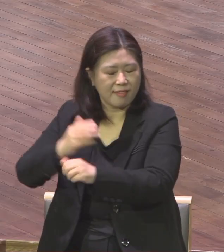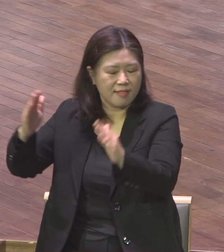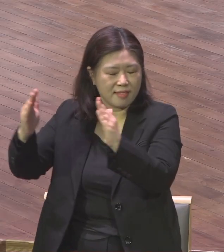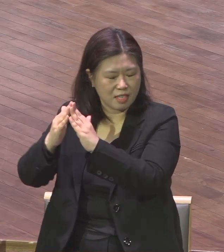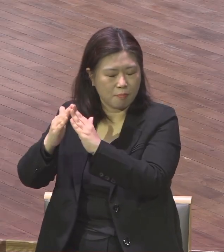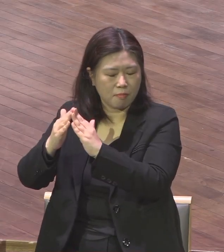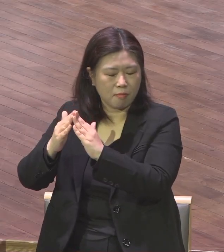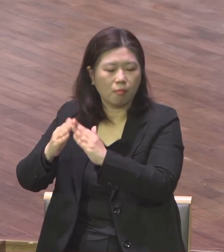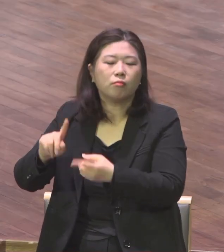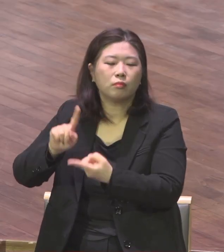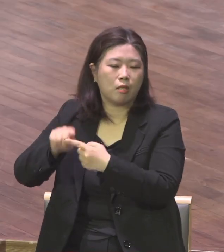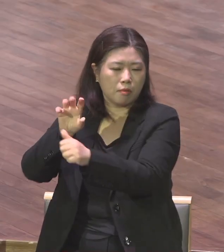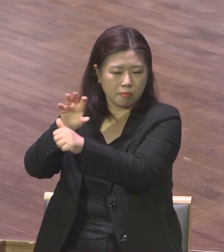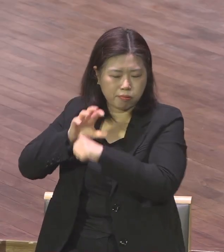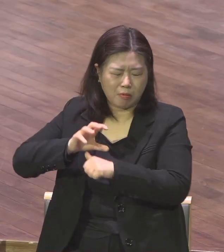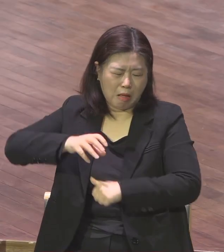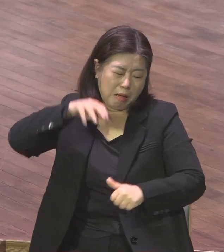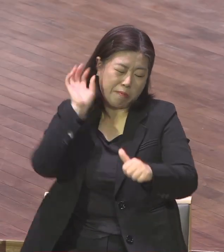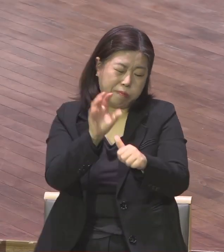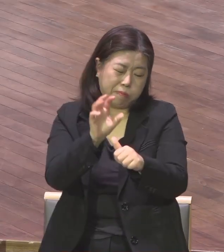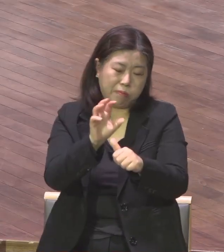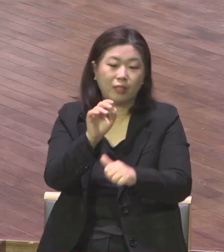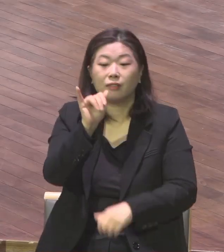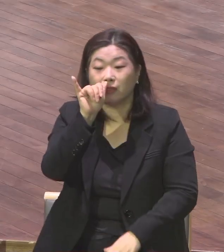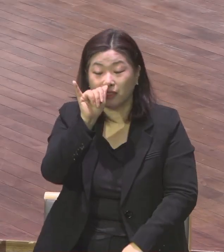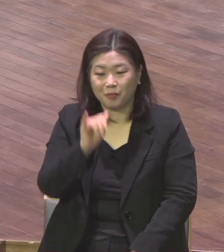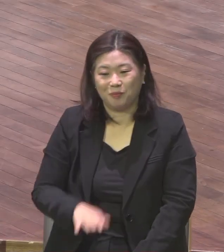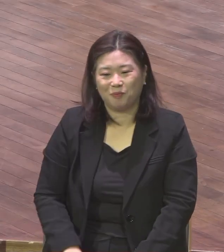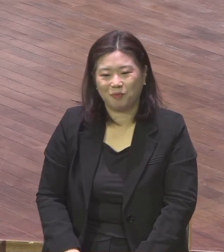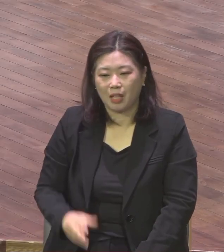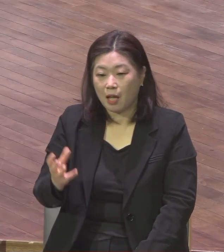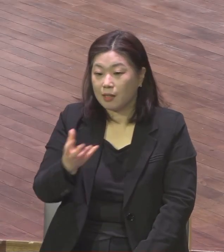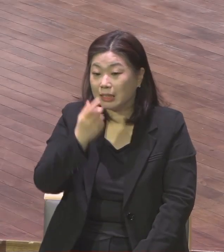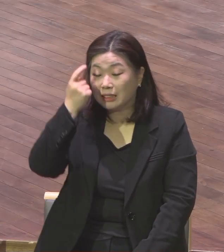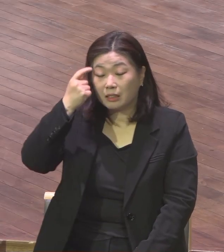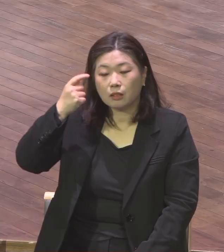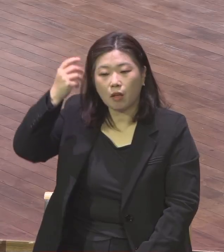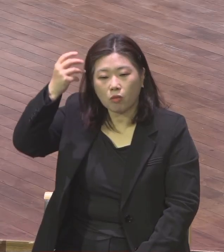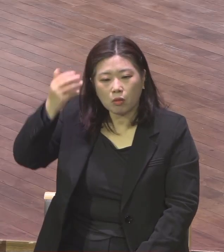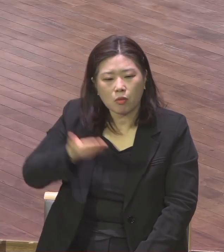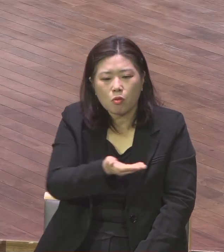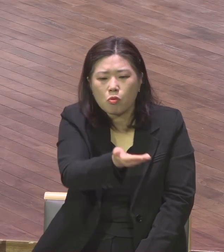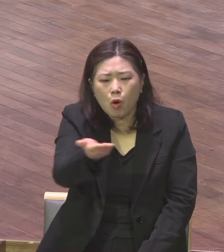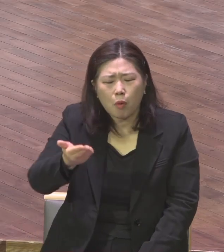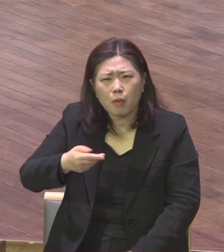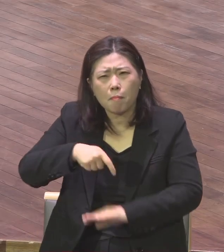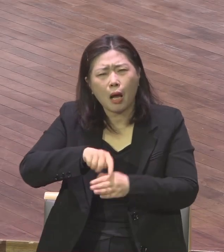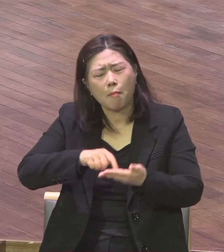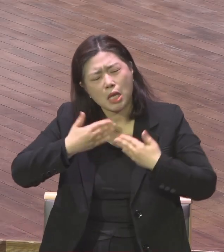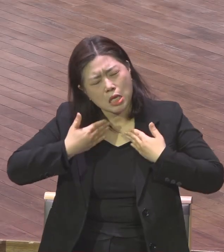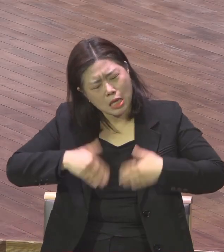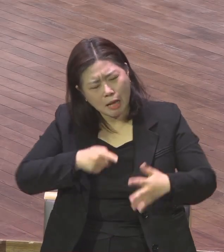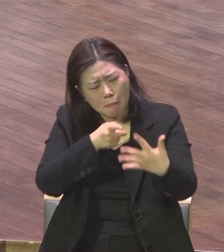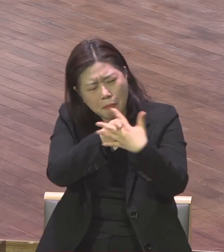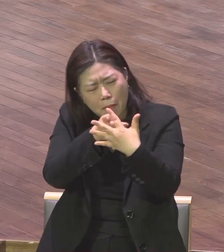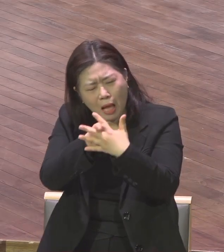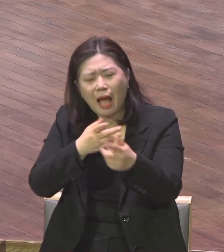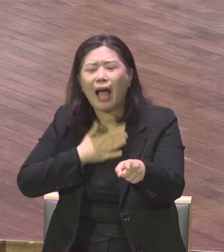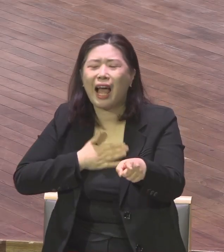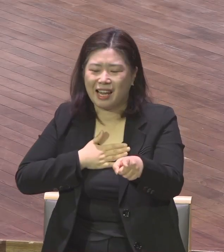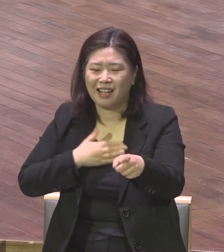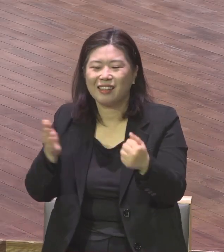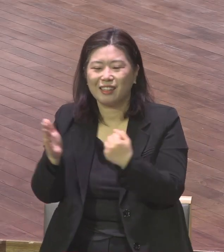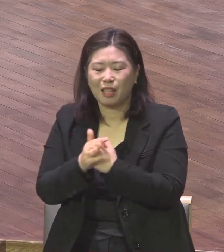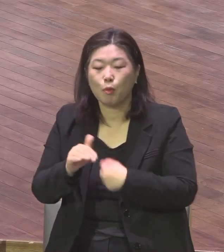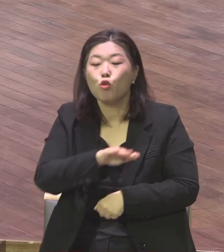성령이 우리의 연약함을 아시고 말할 수 없는 탄식으로 그랬어요. 탄식으로